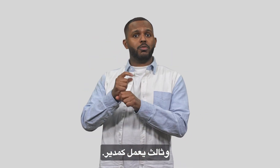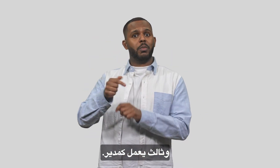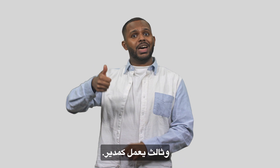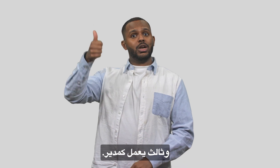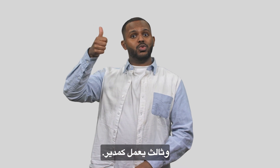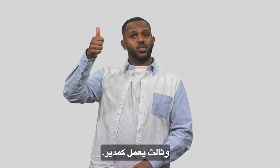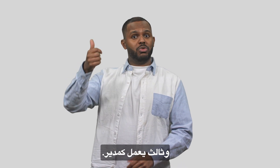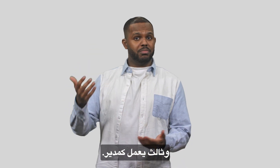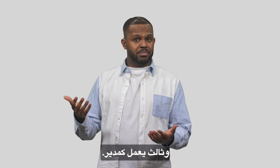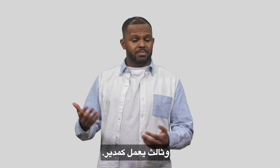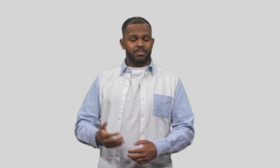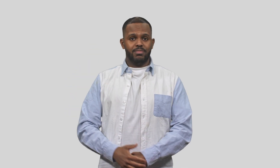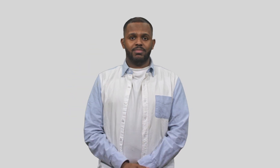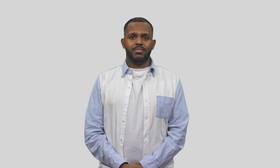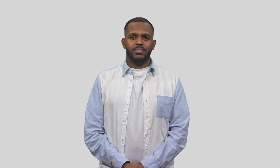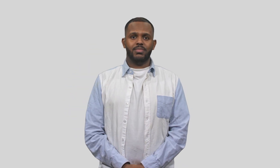وثالث يعمل كمدير.